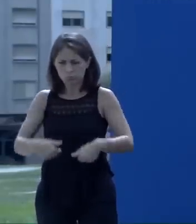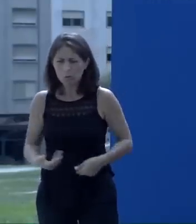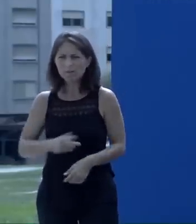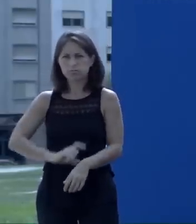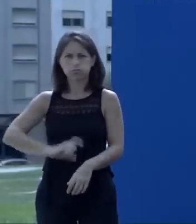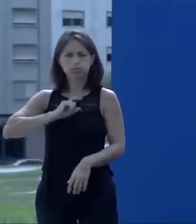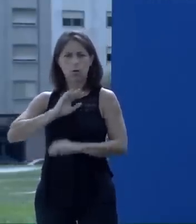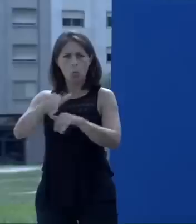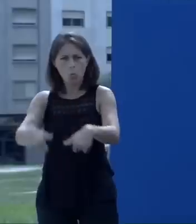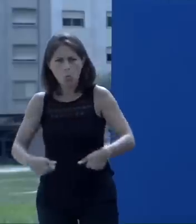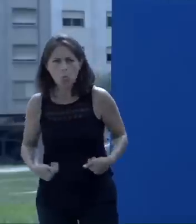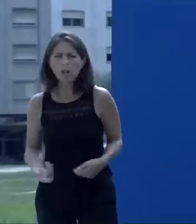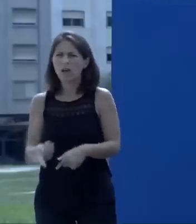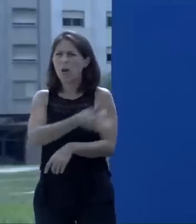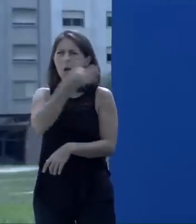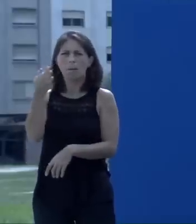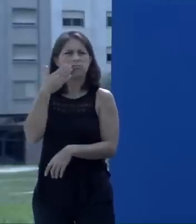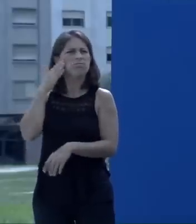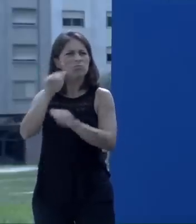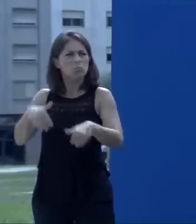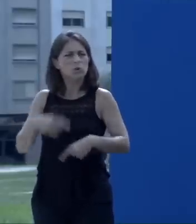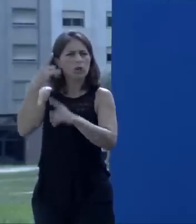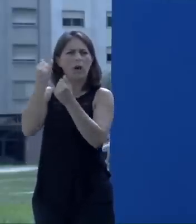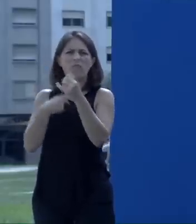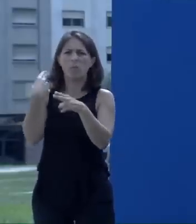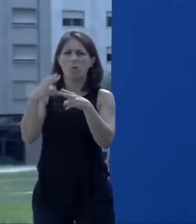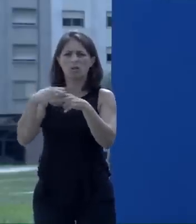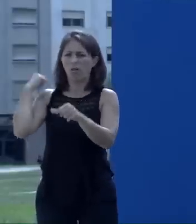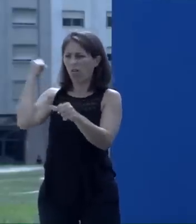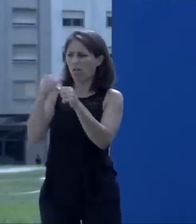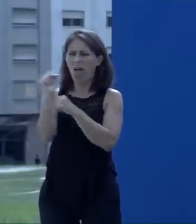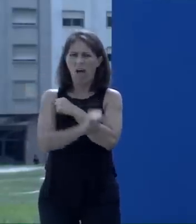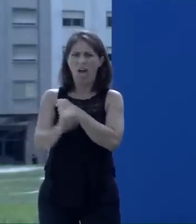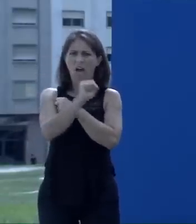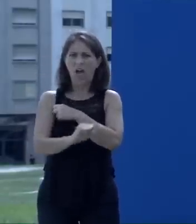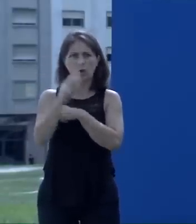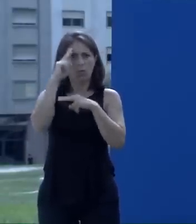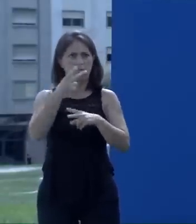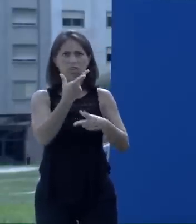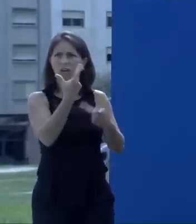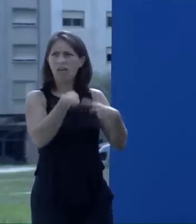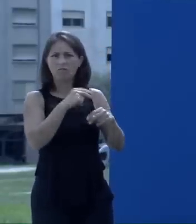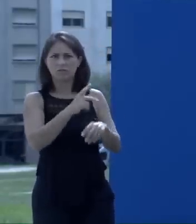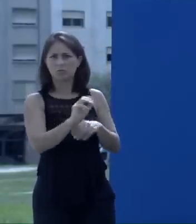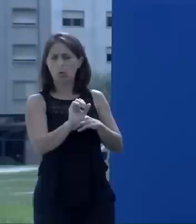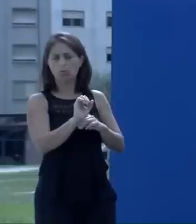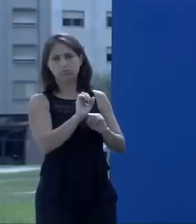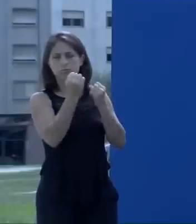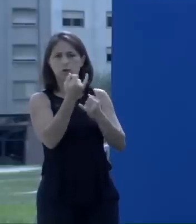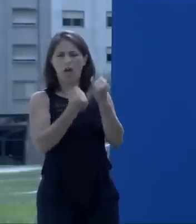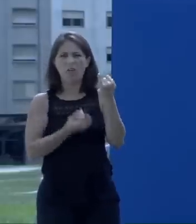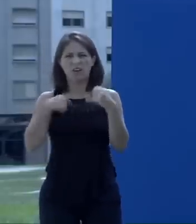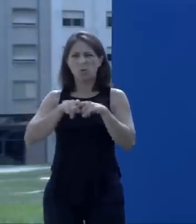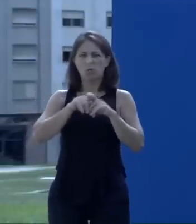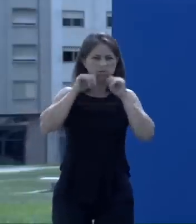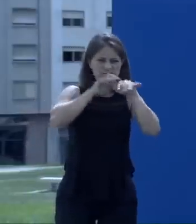autoestima, a recuperación da decencia para a política que nos negaron durante todos estes anos de plagas. Non foron 7 días de plagas bíblicas,